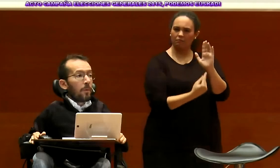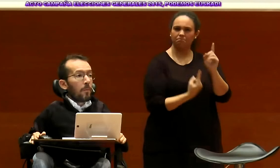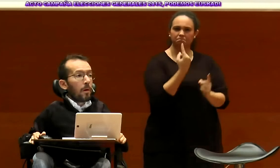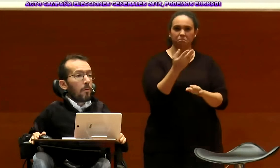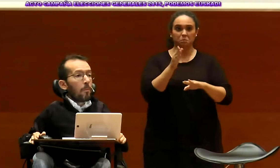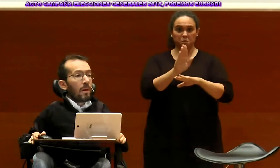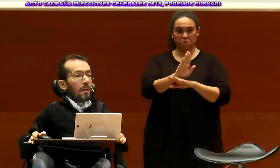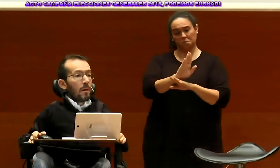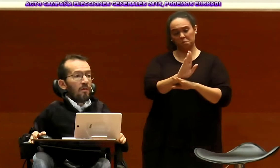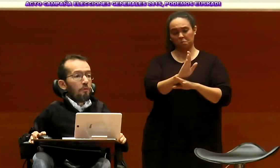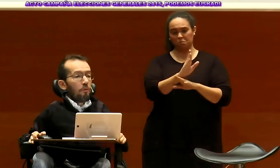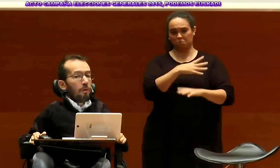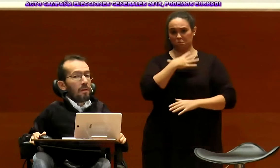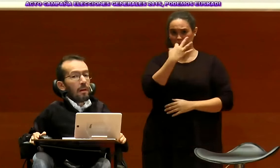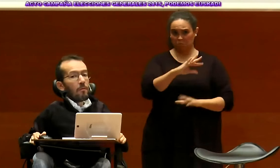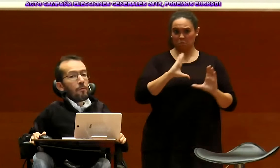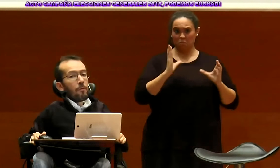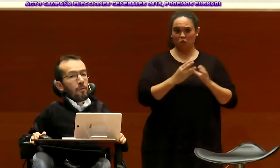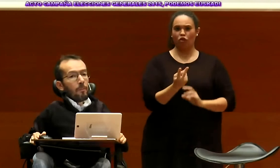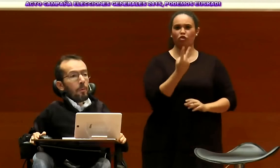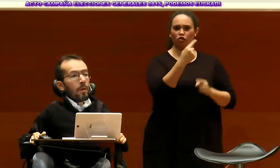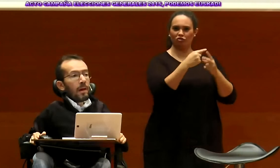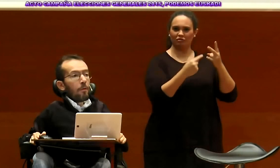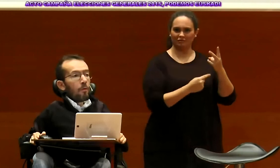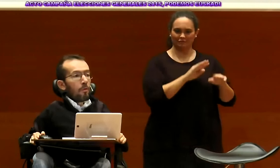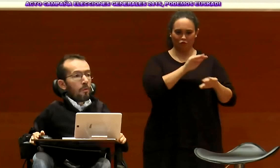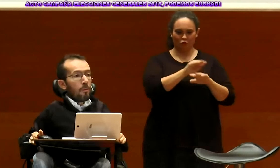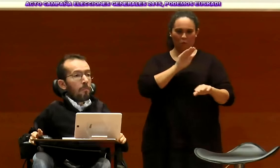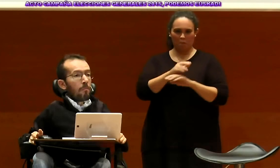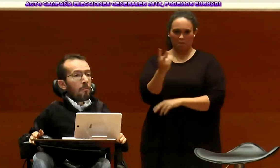de Podemos que cumplen estos dos criterios. Por un lado,